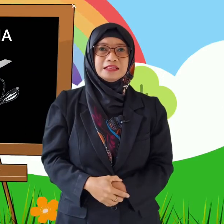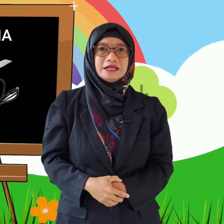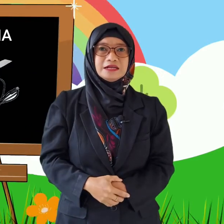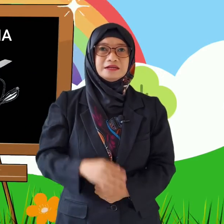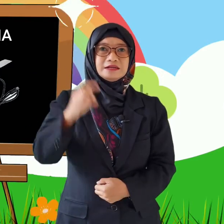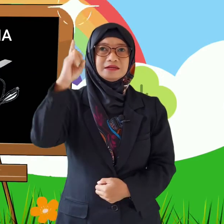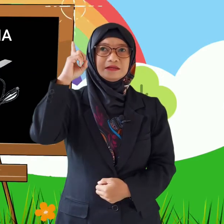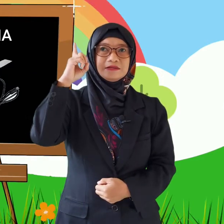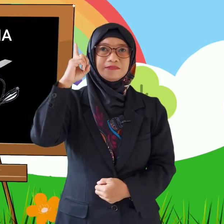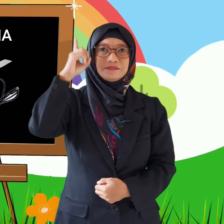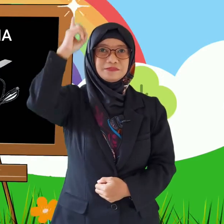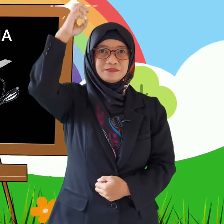Antena.